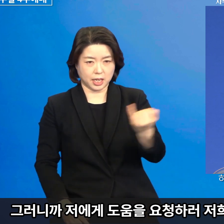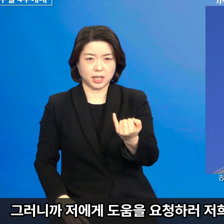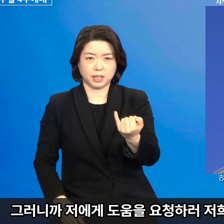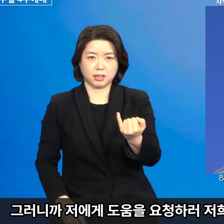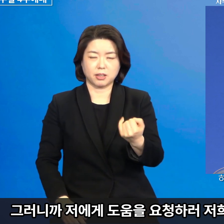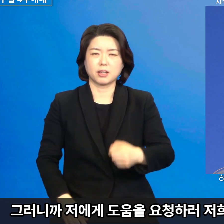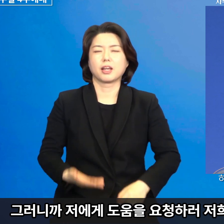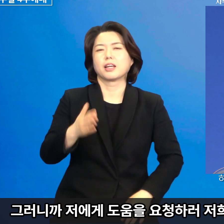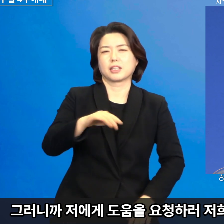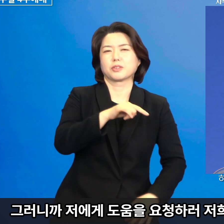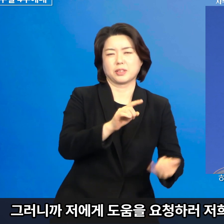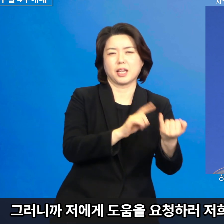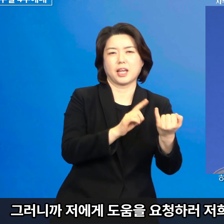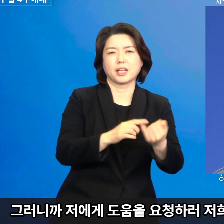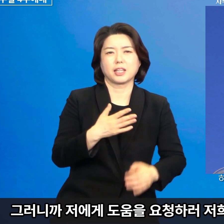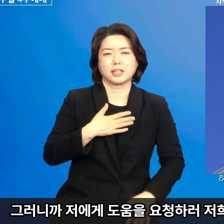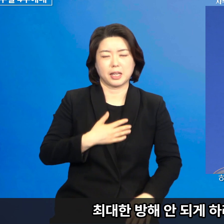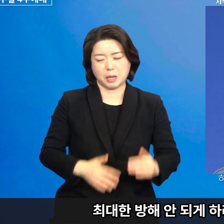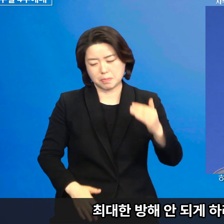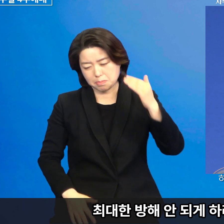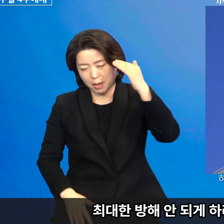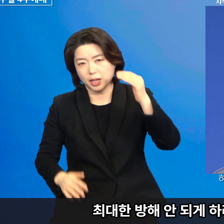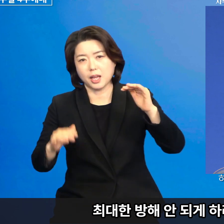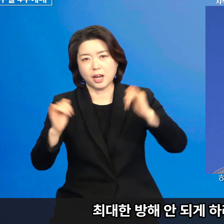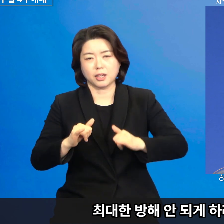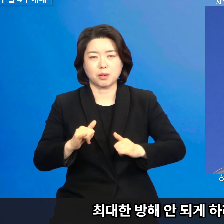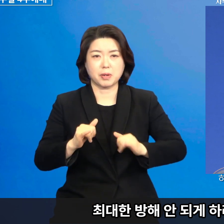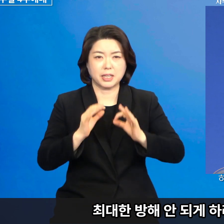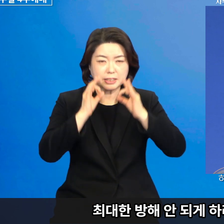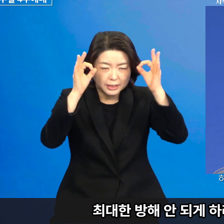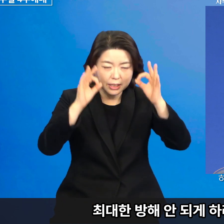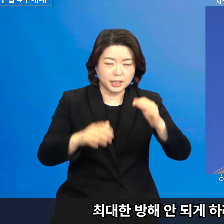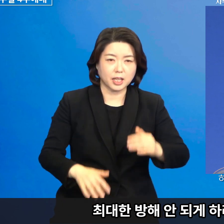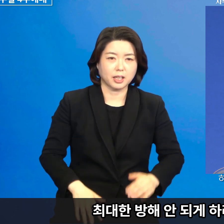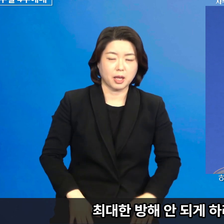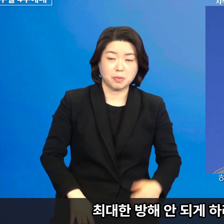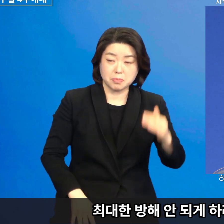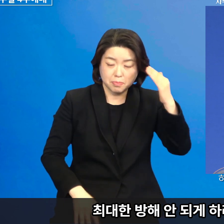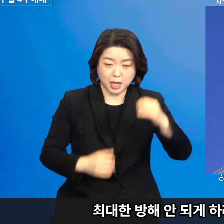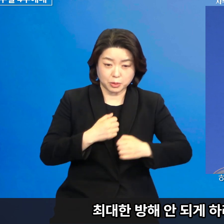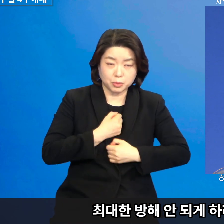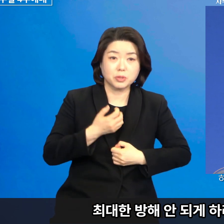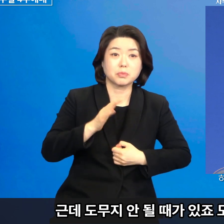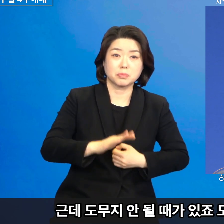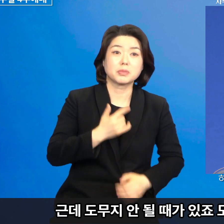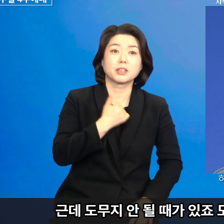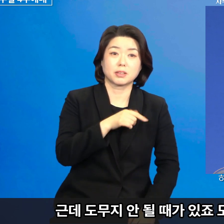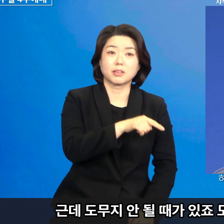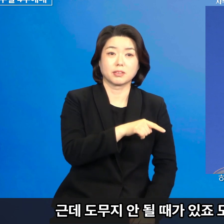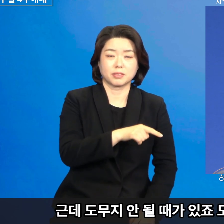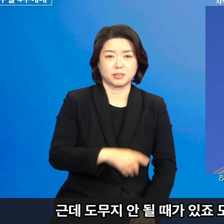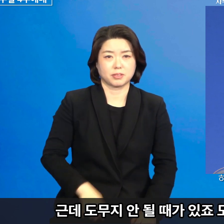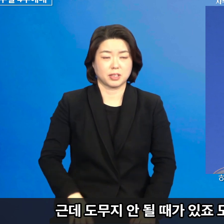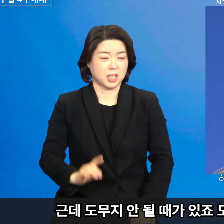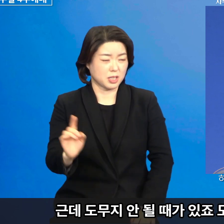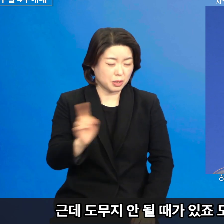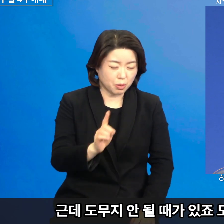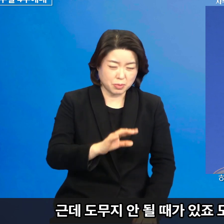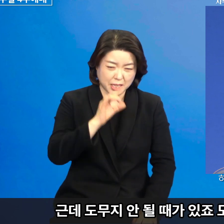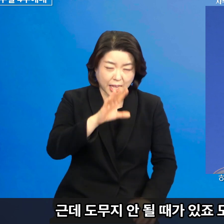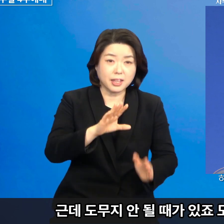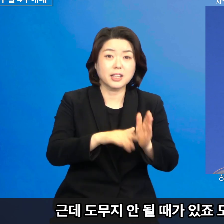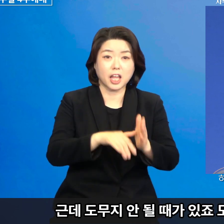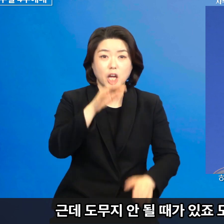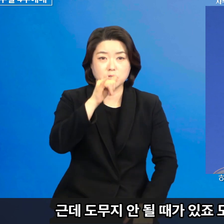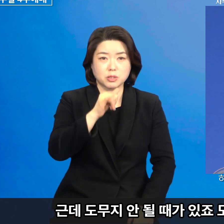아내는 그래도 제가 방해가 될까 봐 최대한 방해 안 되게 하려고 하는 아내거든요. 근데 도무지 안 될 때가 있잖아요.